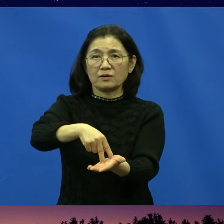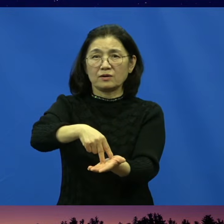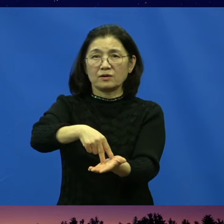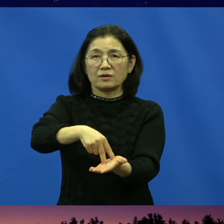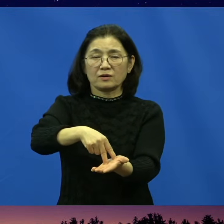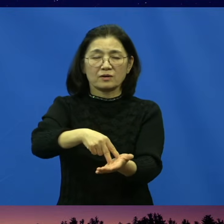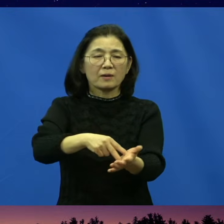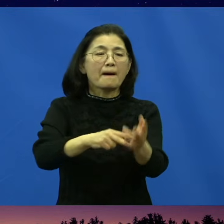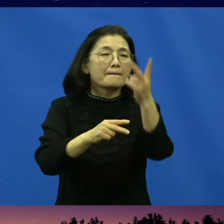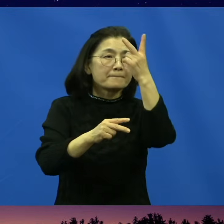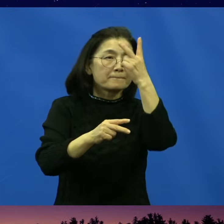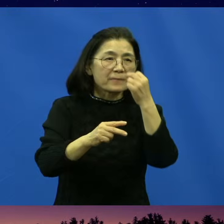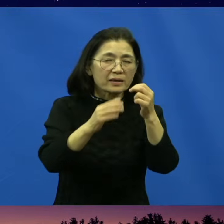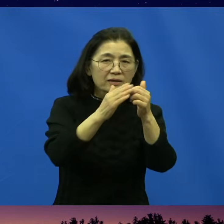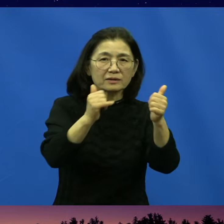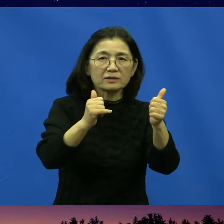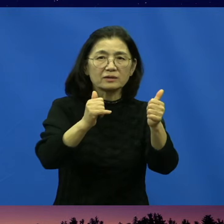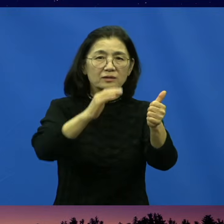부르라 하시니,